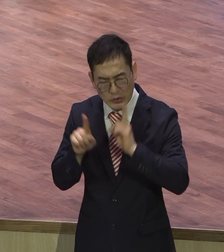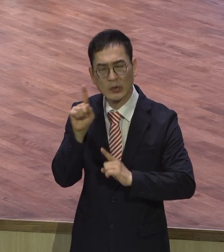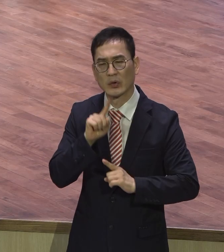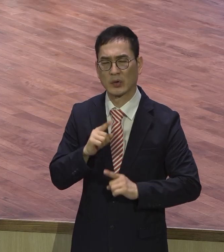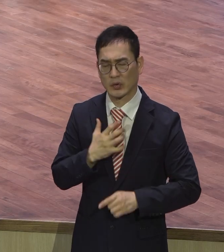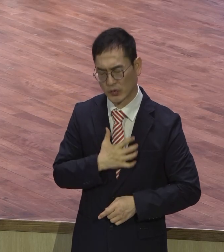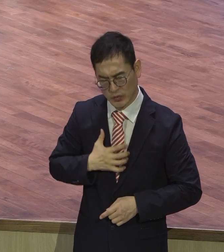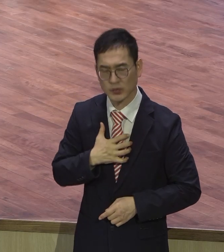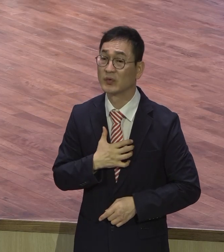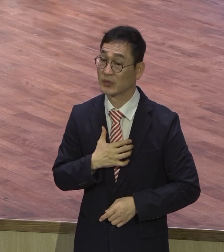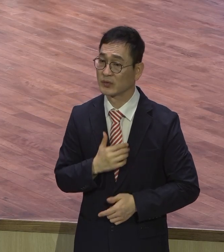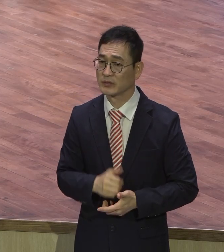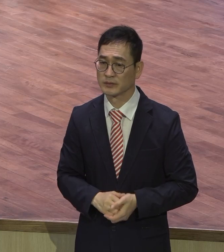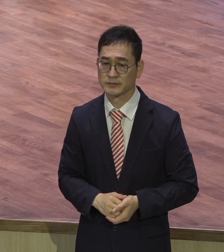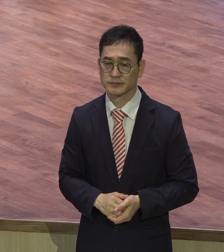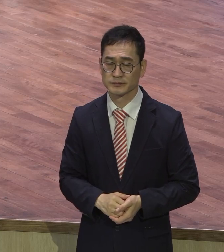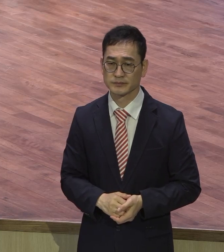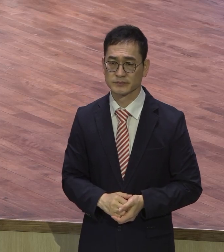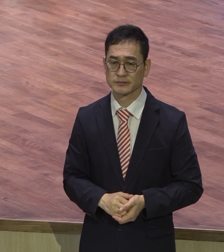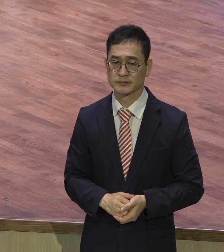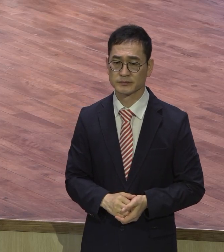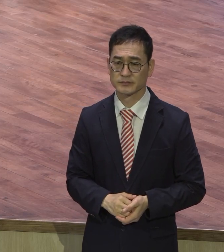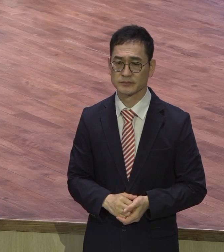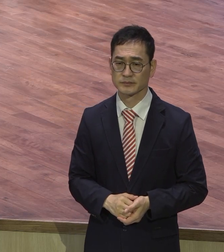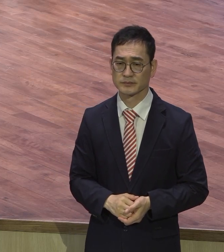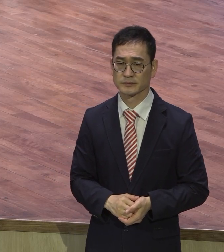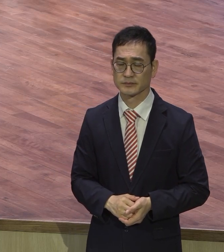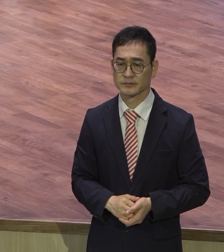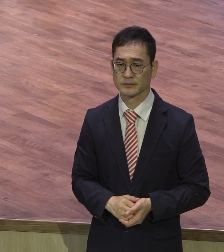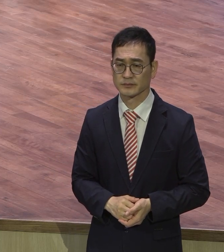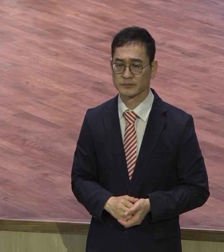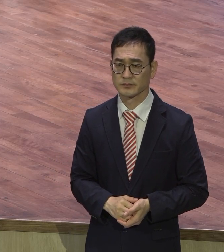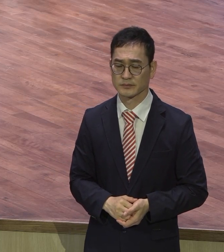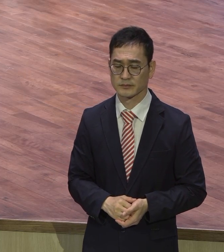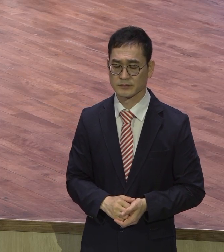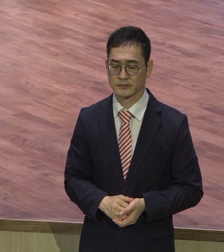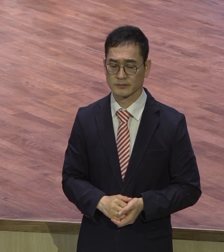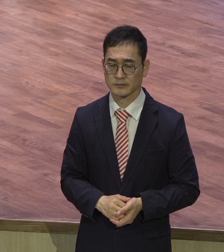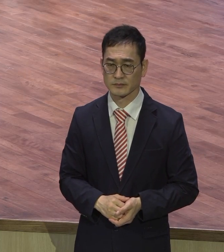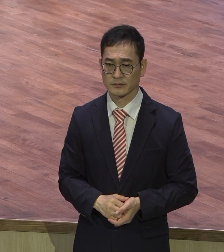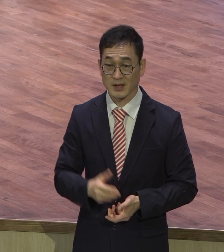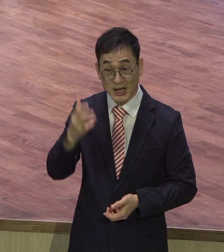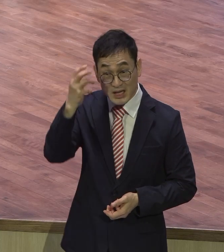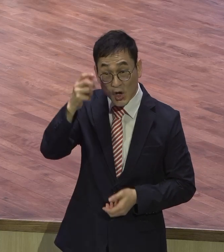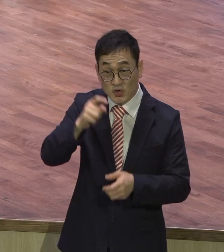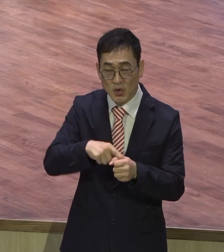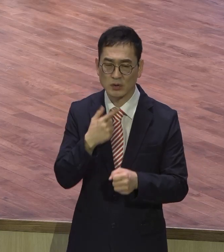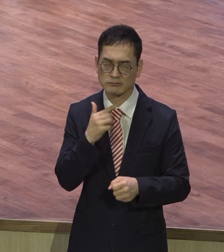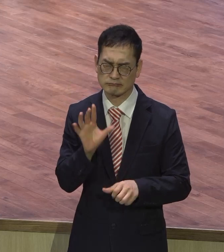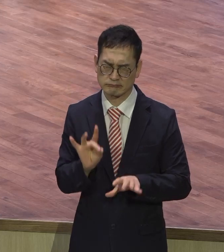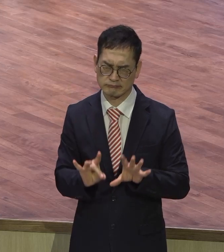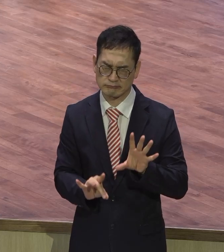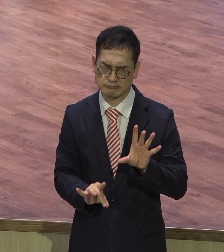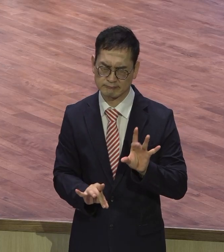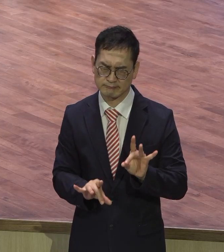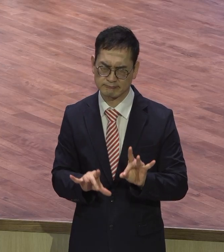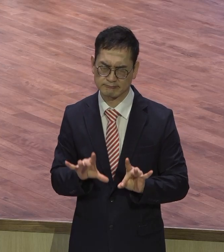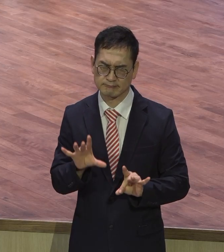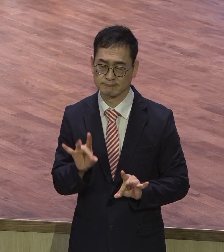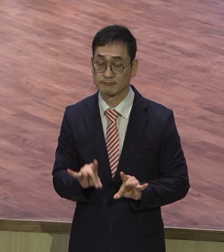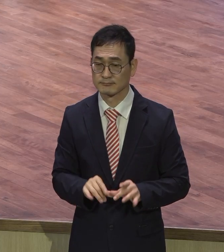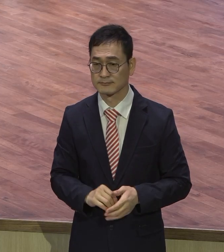어쩔 수 없이 사는데 펜치 안 했어요. 그 영혼은 너무너무 갈급하고 그렇게 목말라